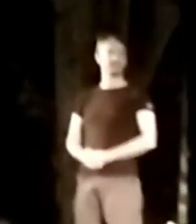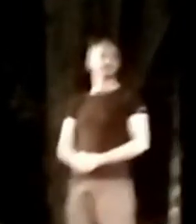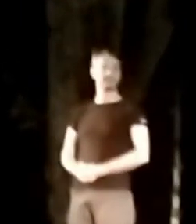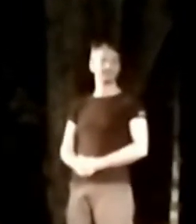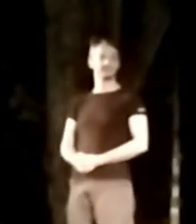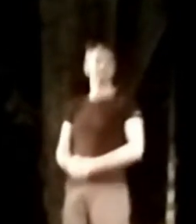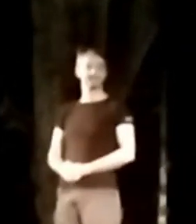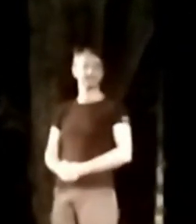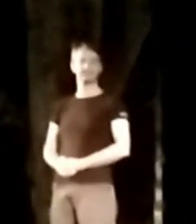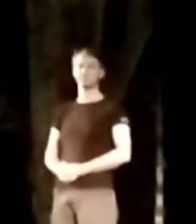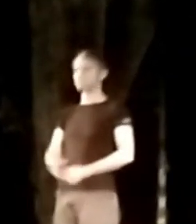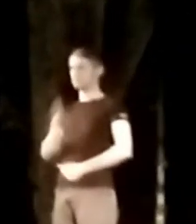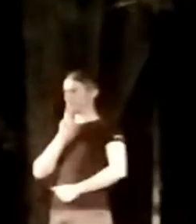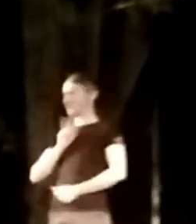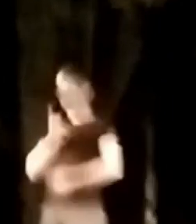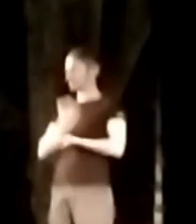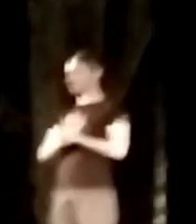Un moment.